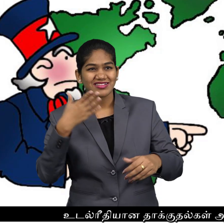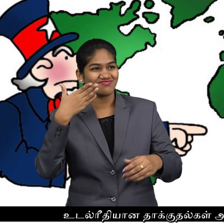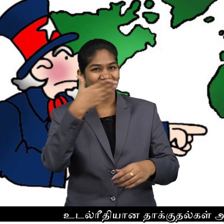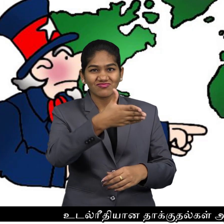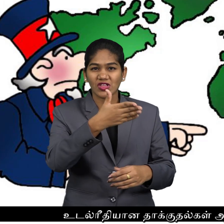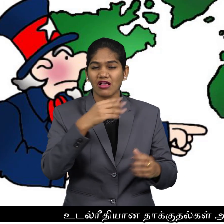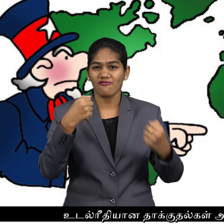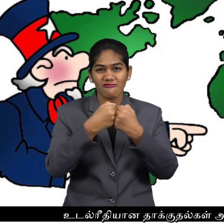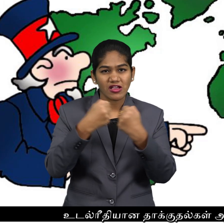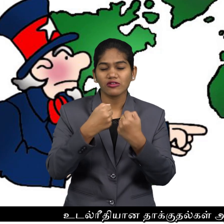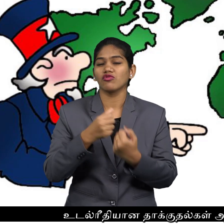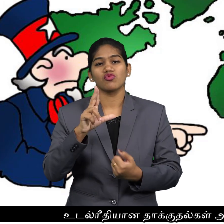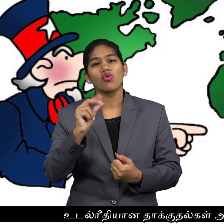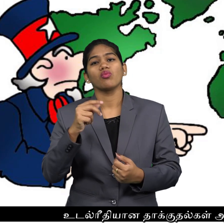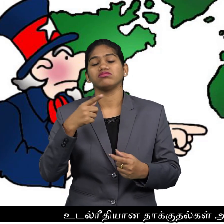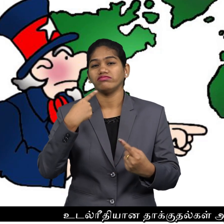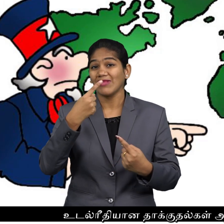நேரடி சண்டை இல்லாமல்.